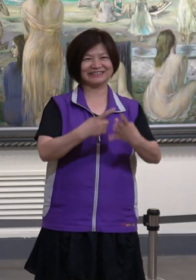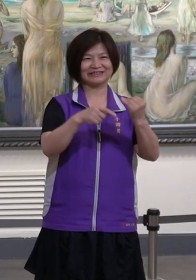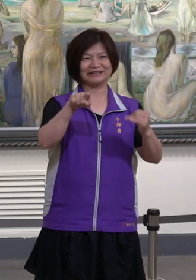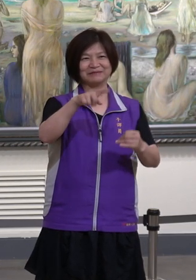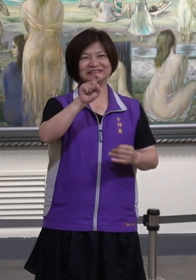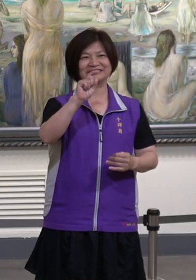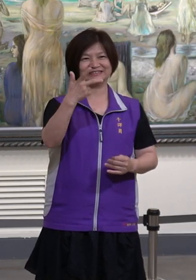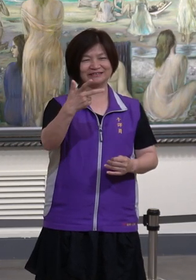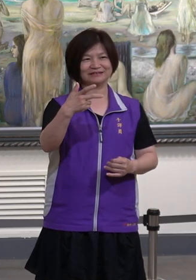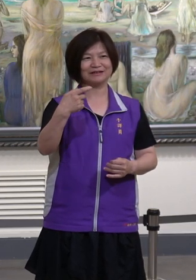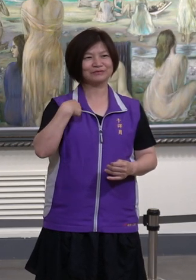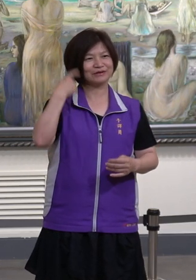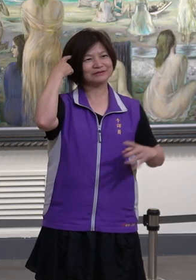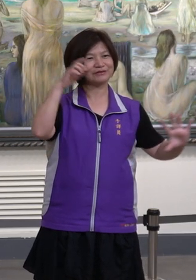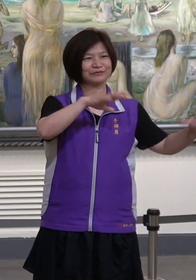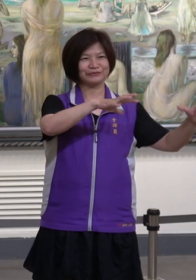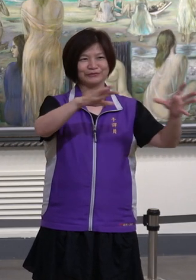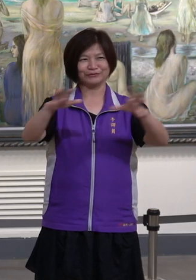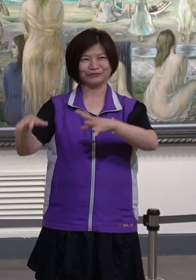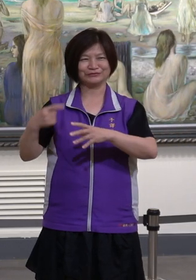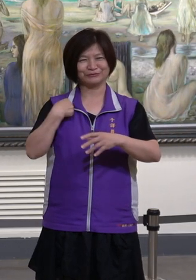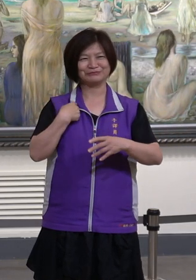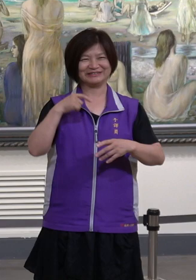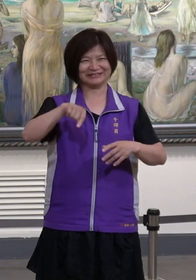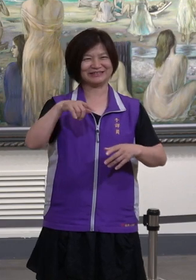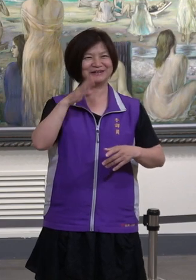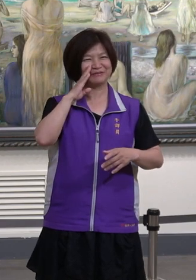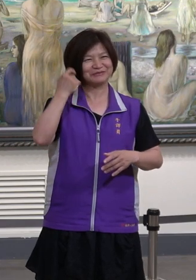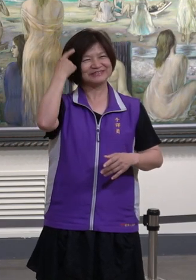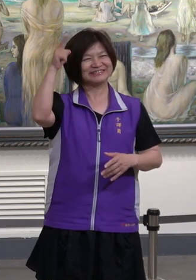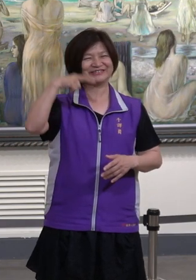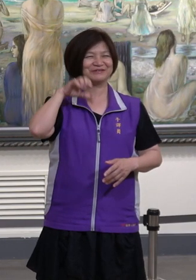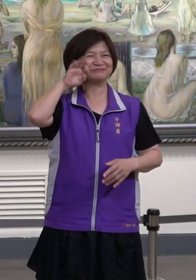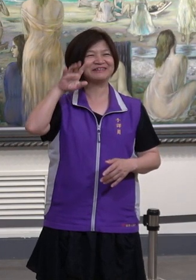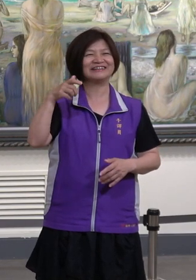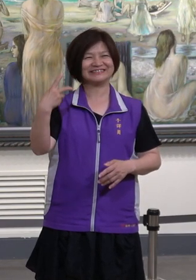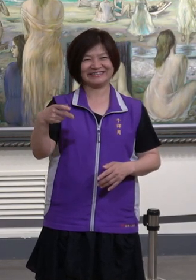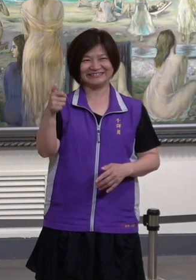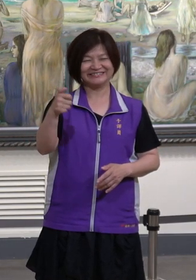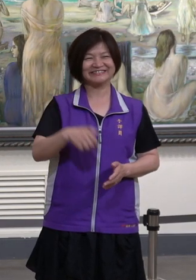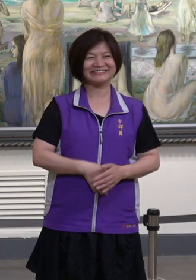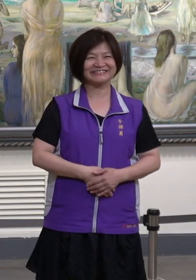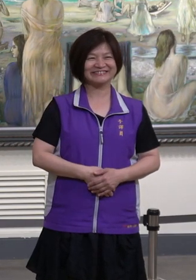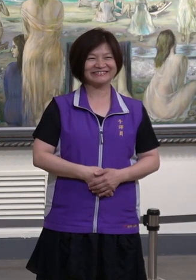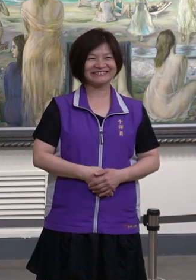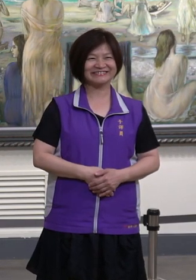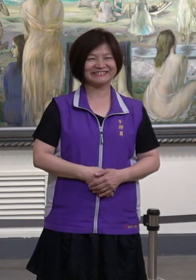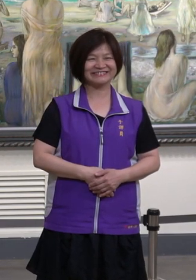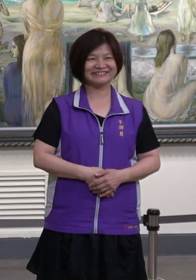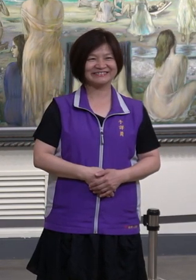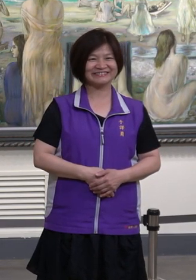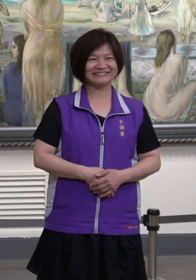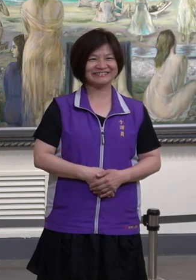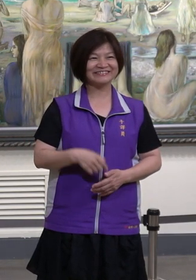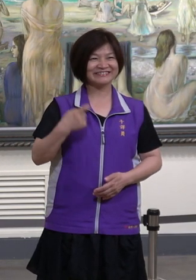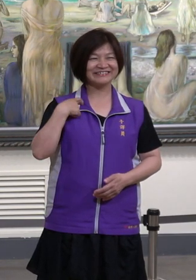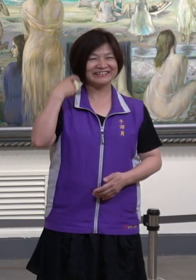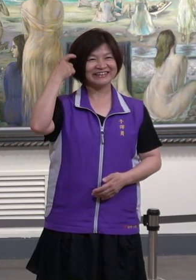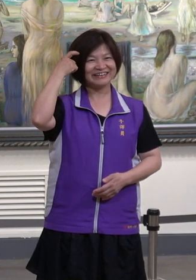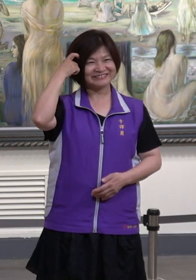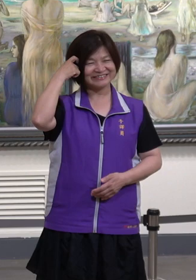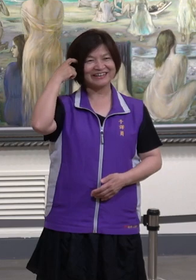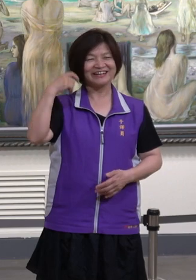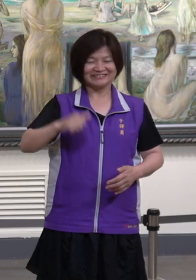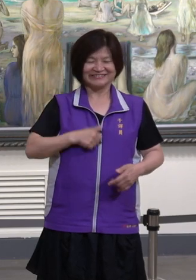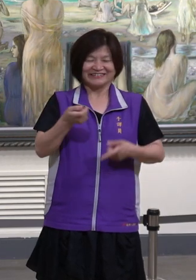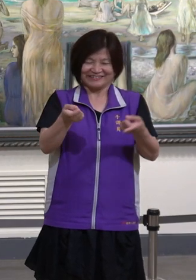117件，是国务纪念馆的荣幸。也是非常的感谢，所以呢， 这个部分呢，我想具有感